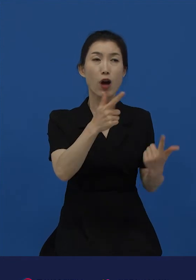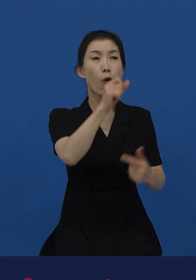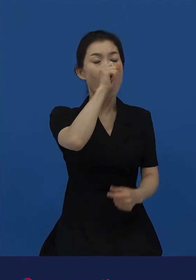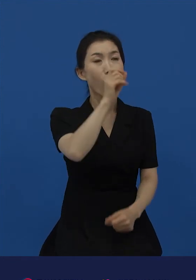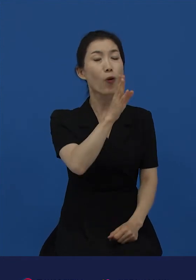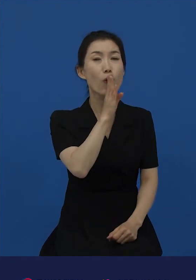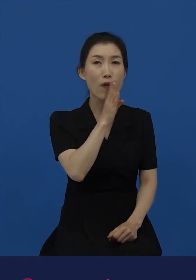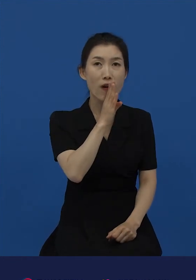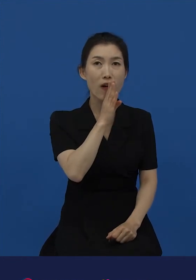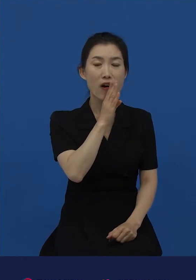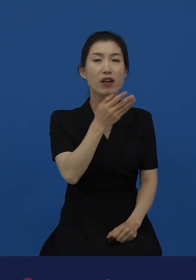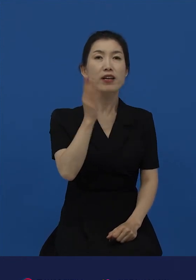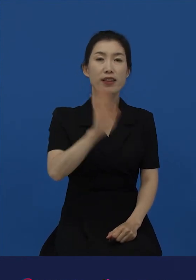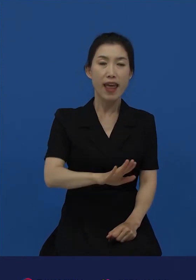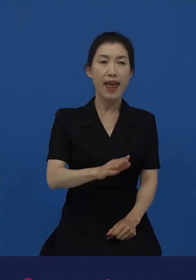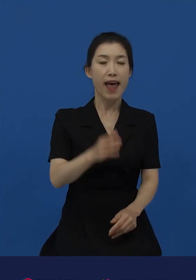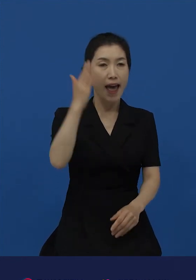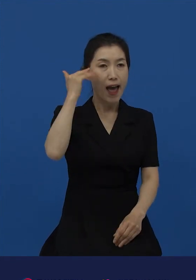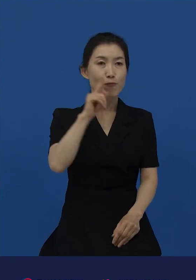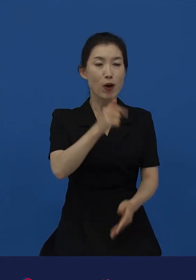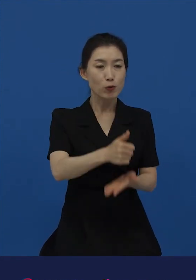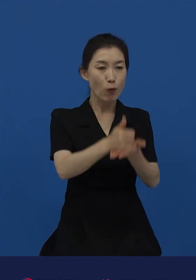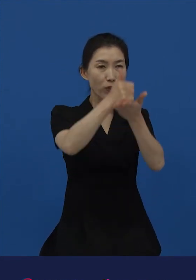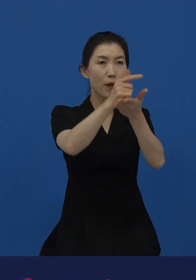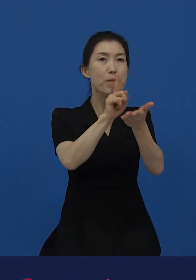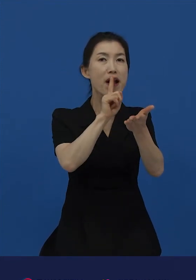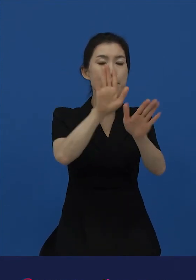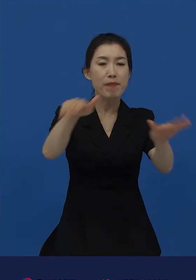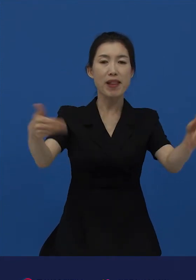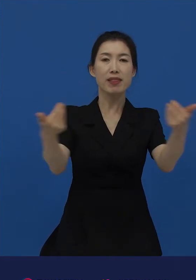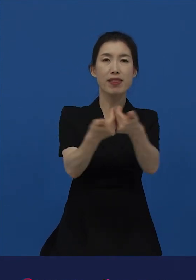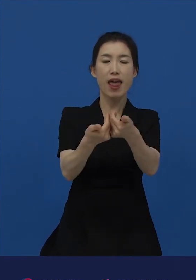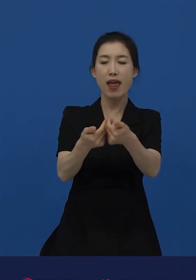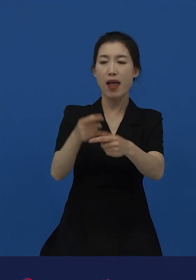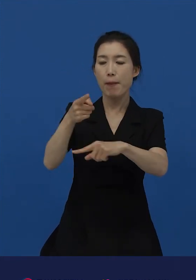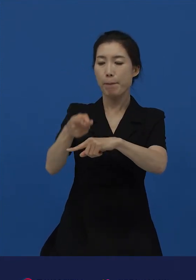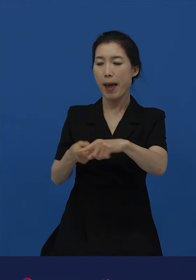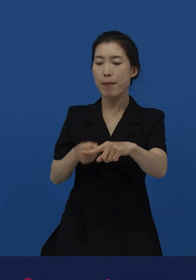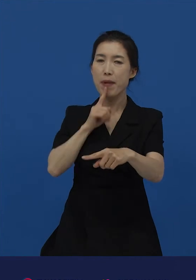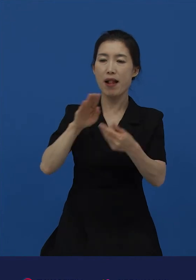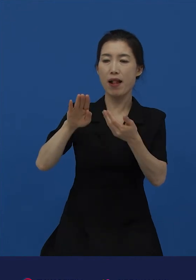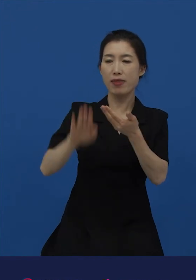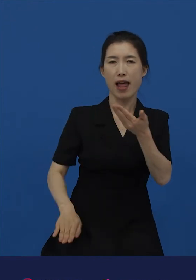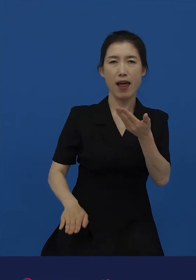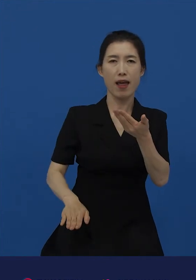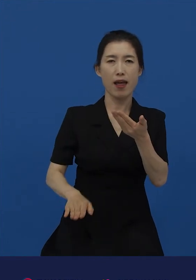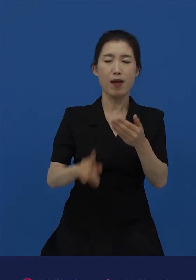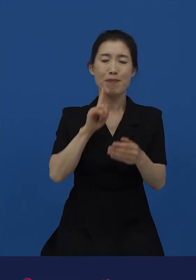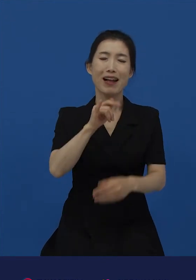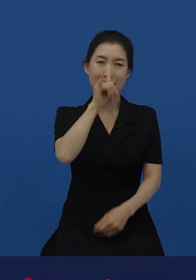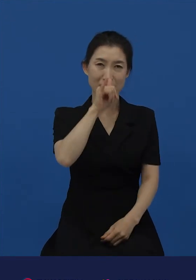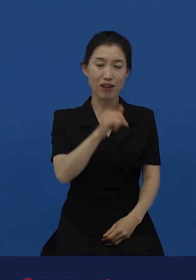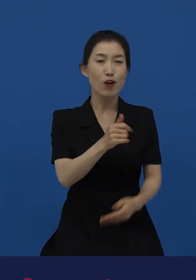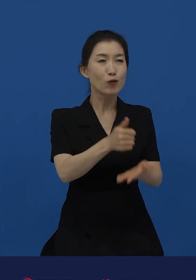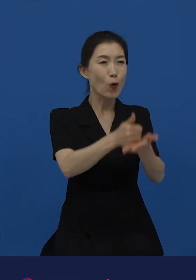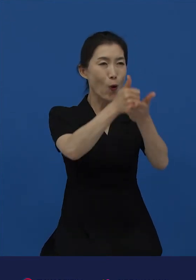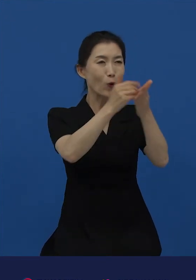높임법은 높임을 표현하기도 하지만 낮춤을 표현하기도 합니다. 그렇기 때문에 낮춤의 방점을